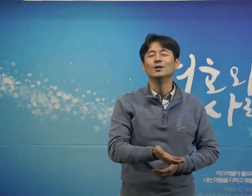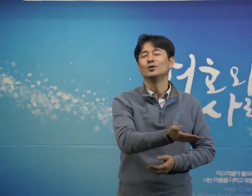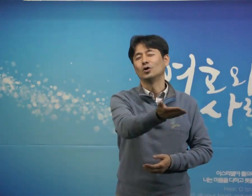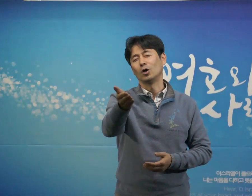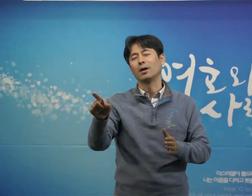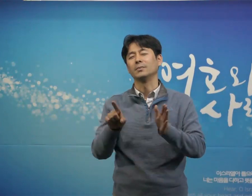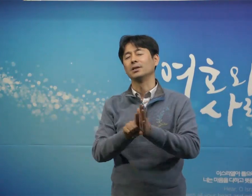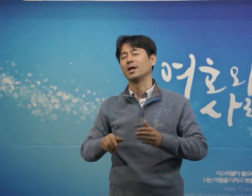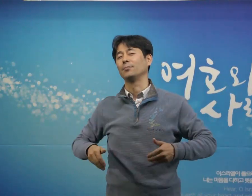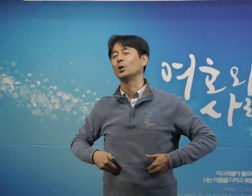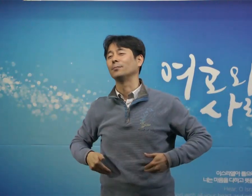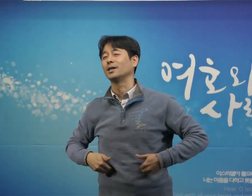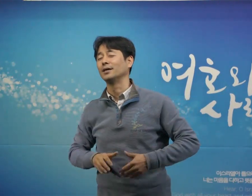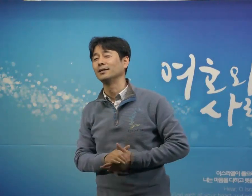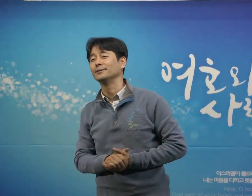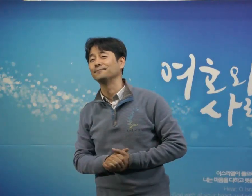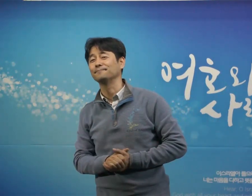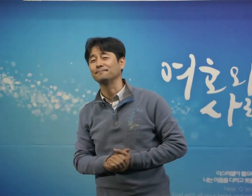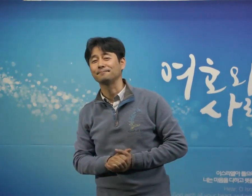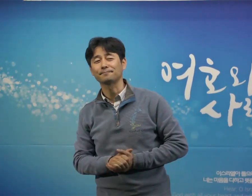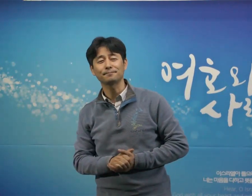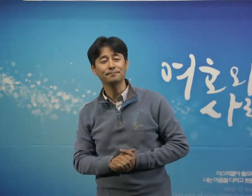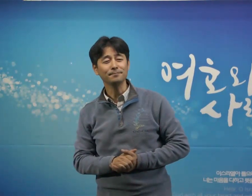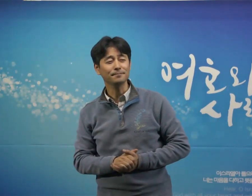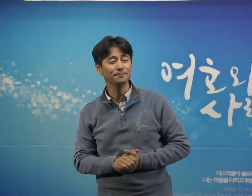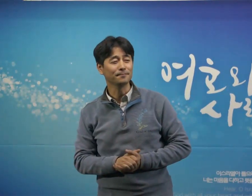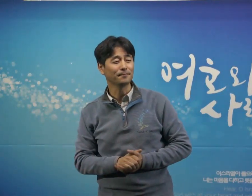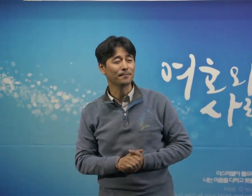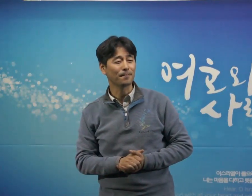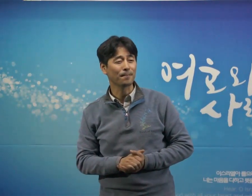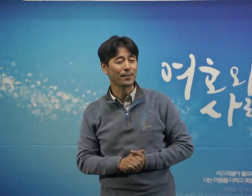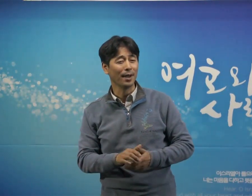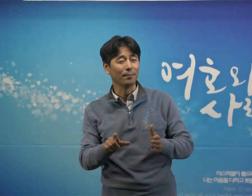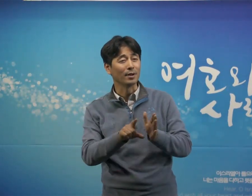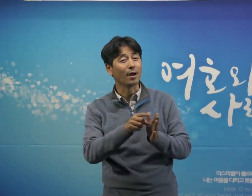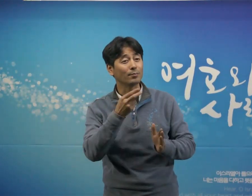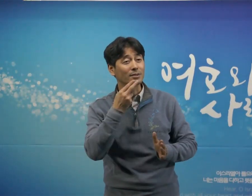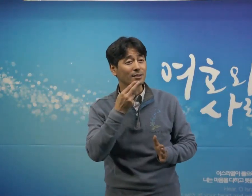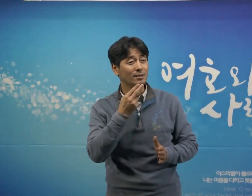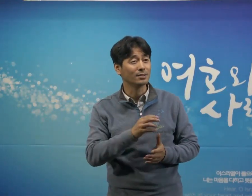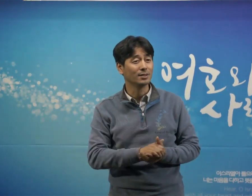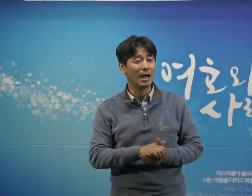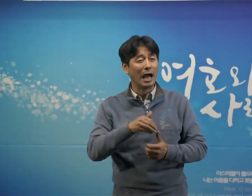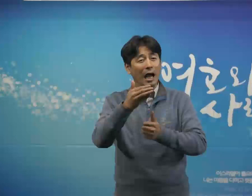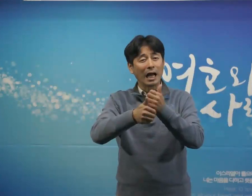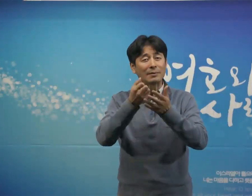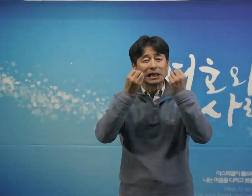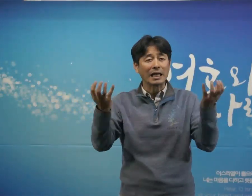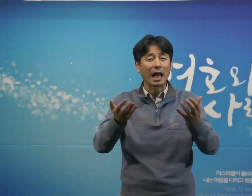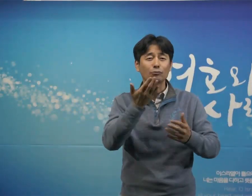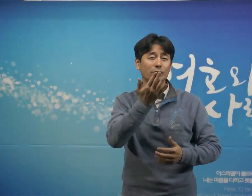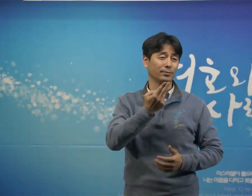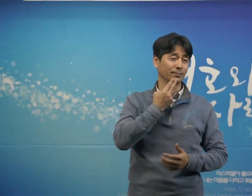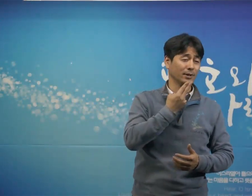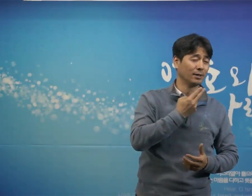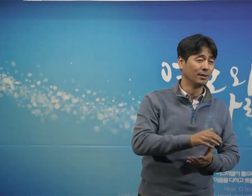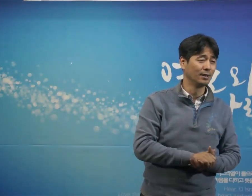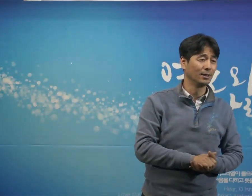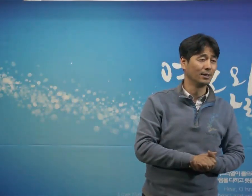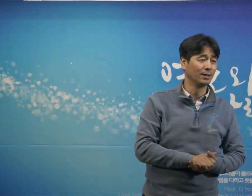믿으십니까? 여러분 믿으시기 바랍니다. 믿음이 필요합니다. 믿음이 없으면 하나님께서 새 일을